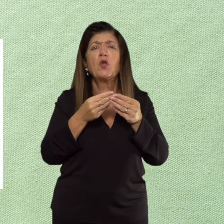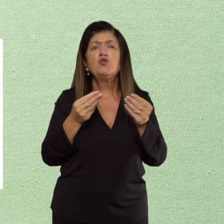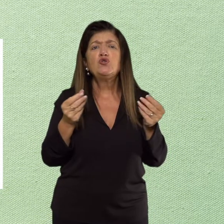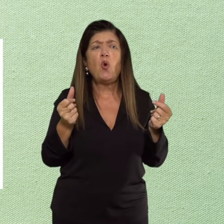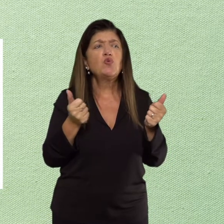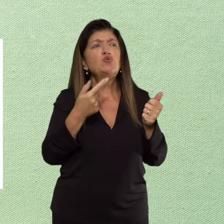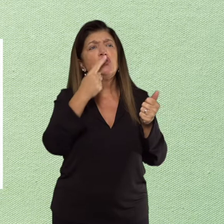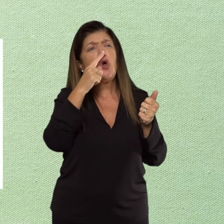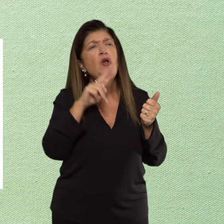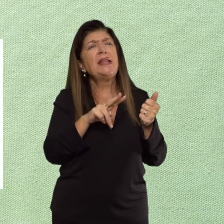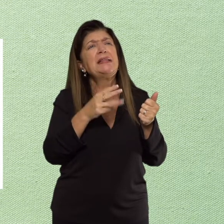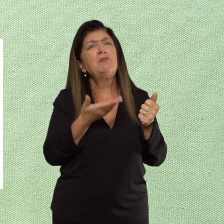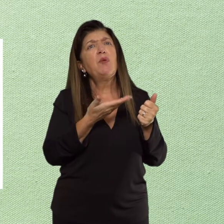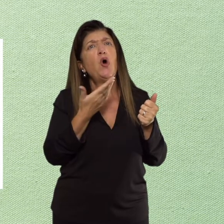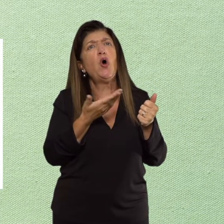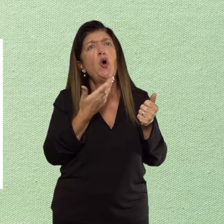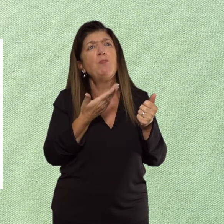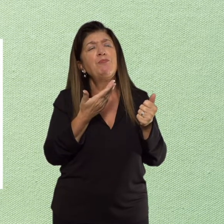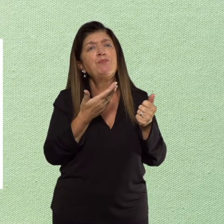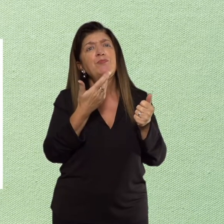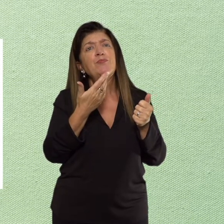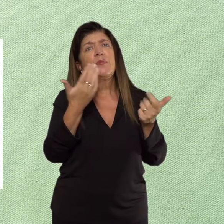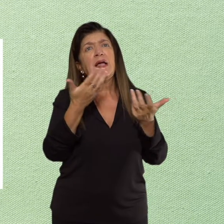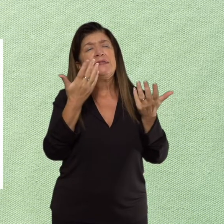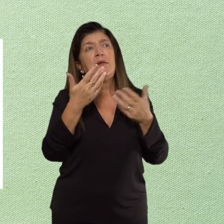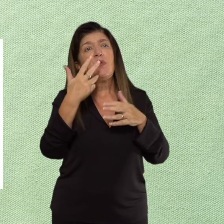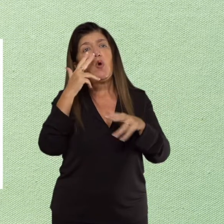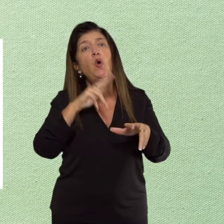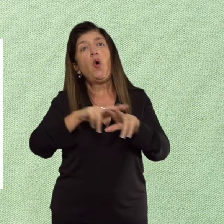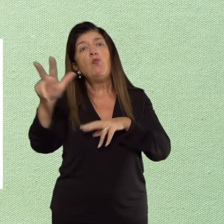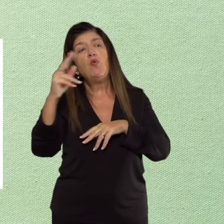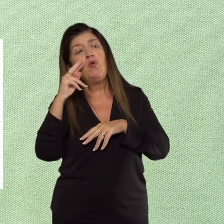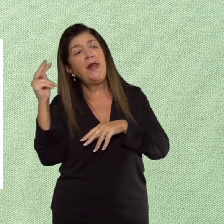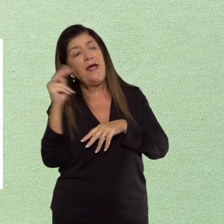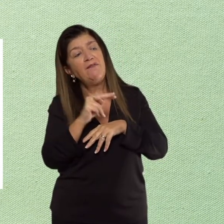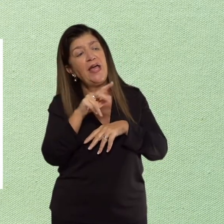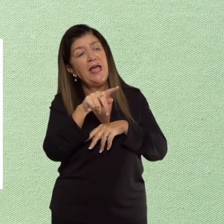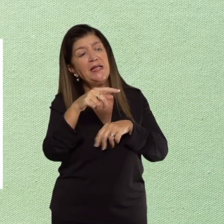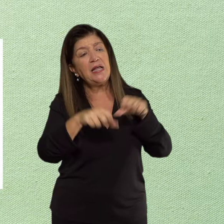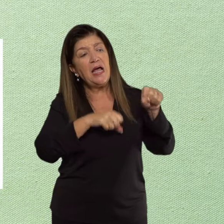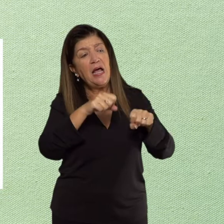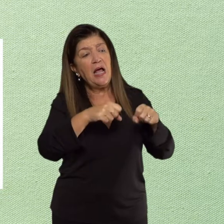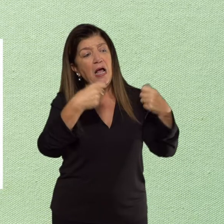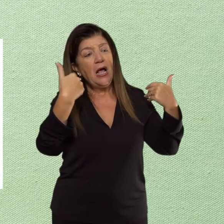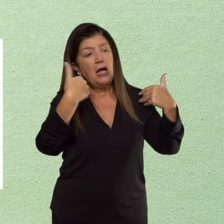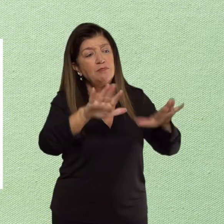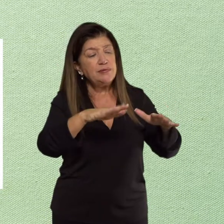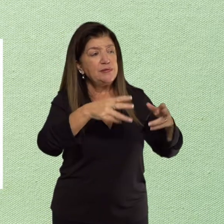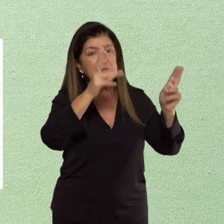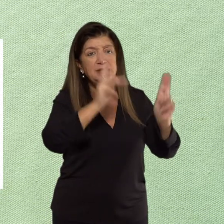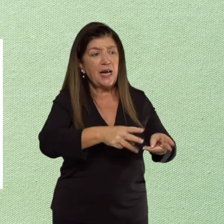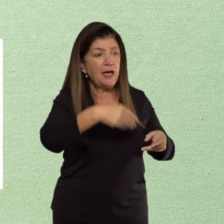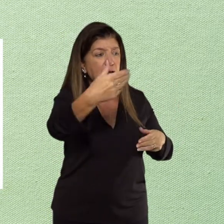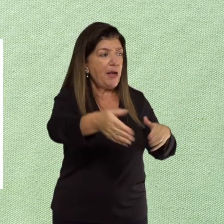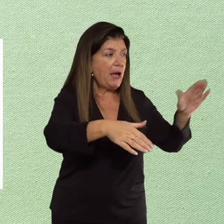sta pensando per evitare che questi servizi di free floating, invece che non hanno la stazione dedicata come può essere